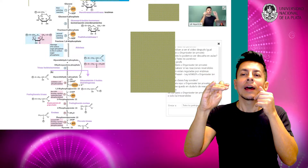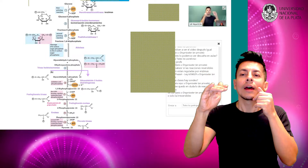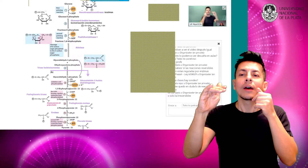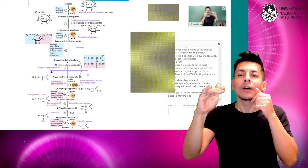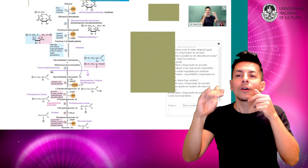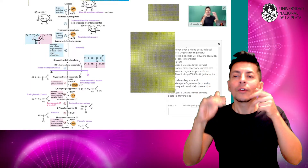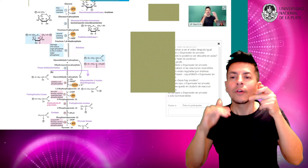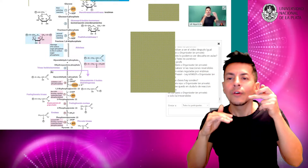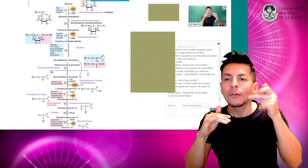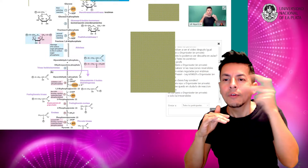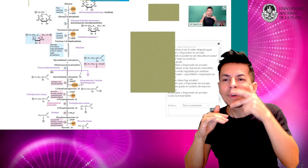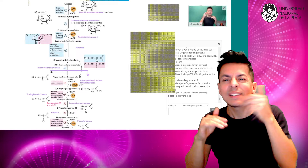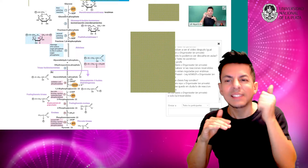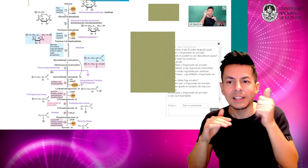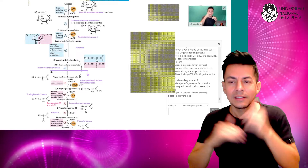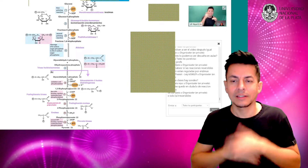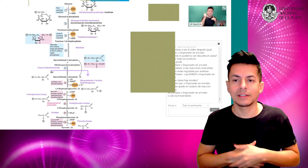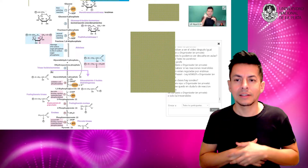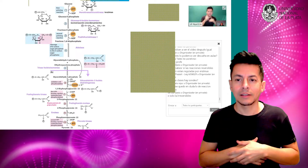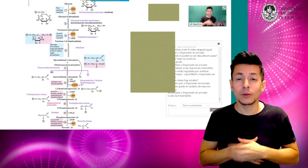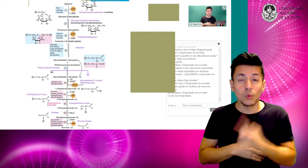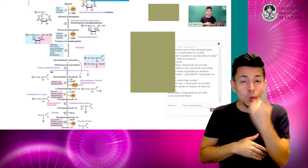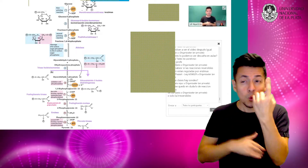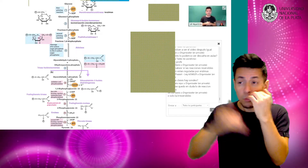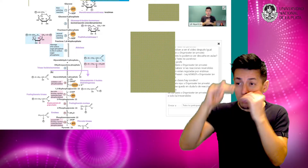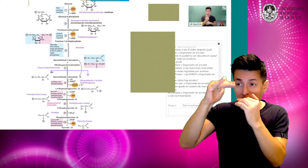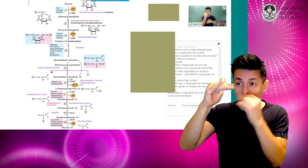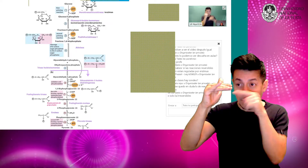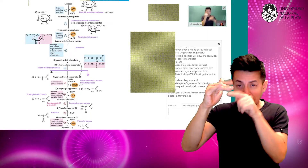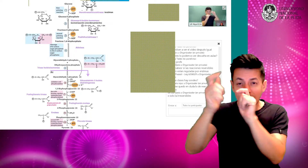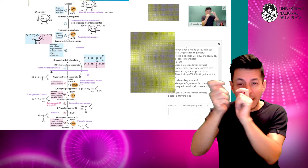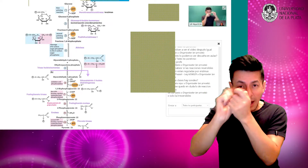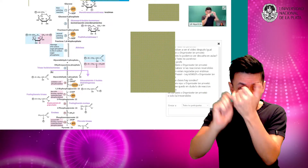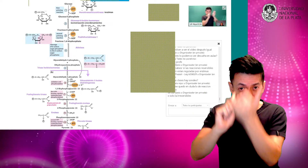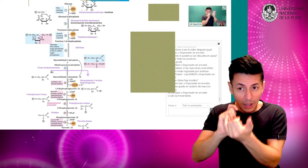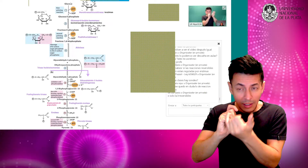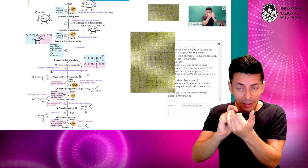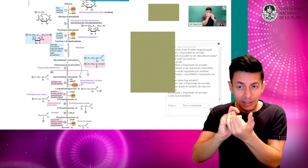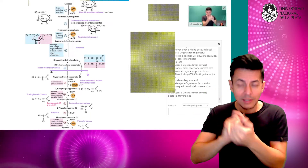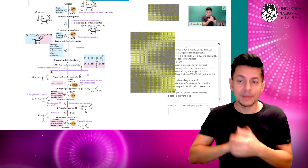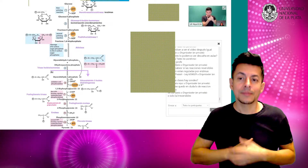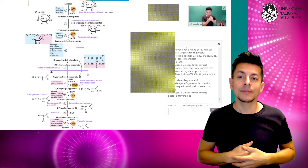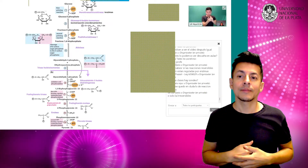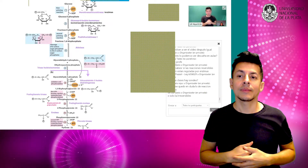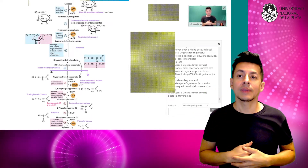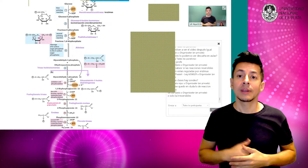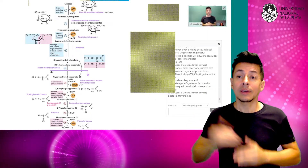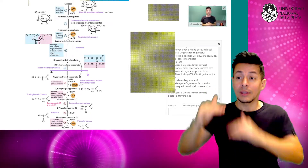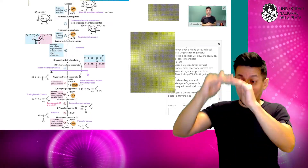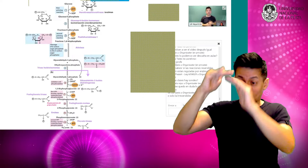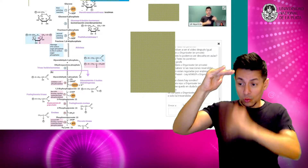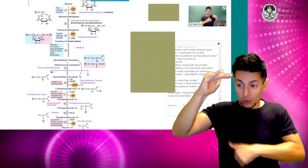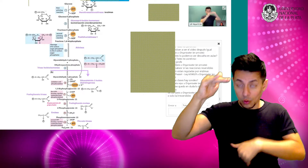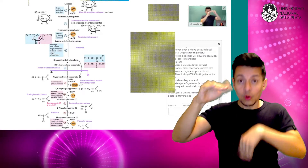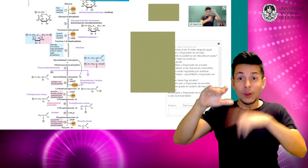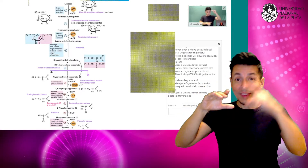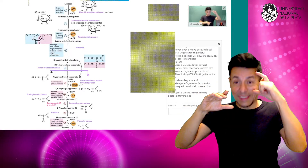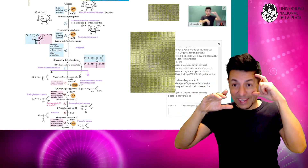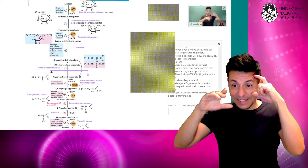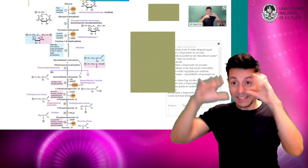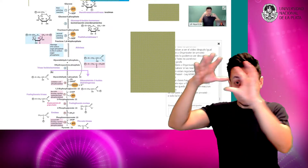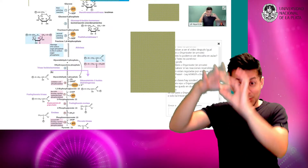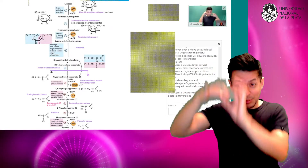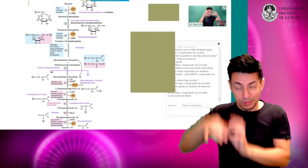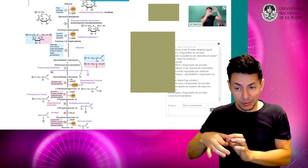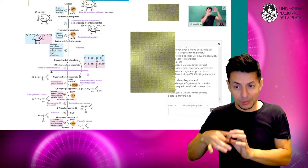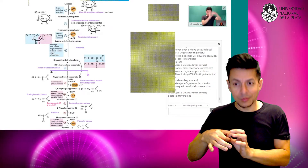Son transformaciones que ocurren en un único paso, es una única reacción química. 10 de estas reacciones conectadas entre sí forman